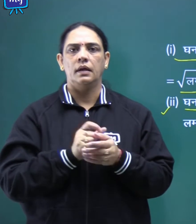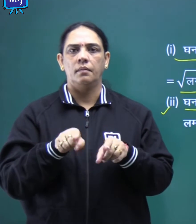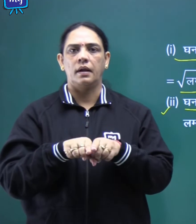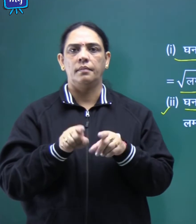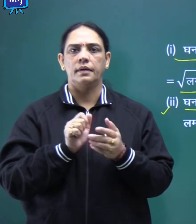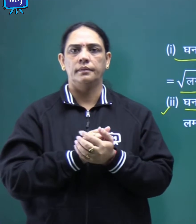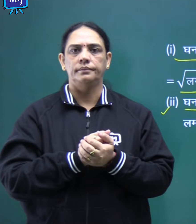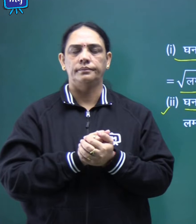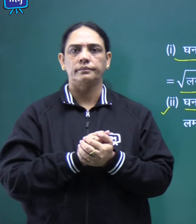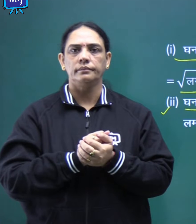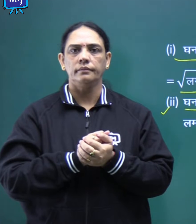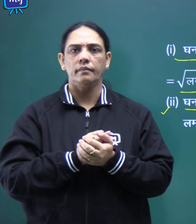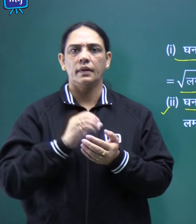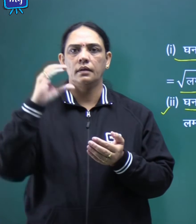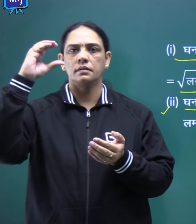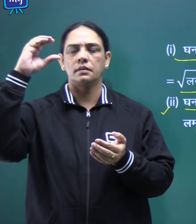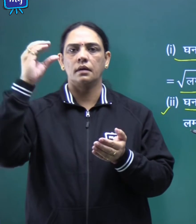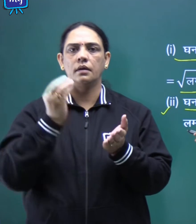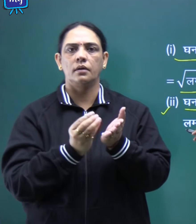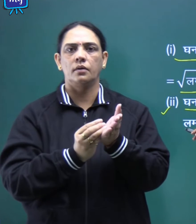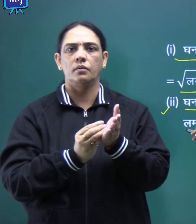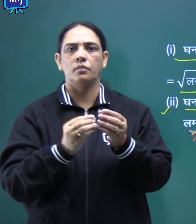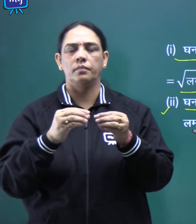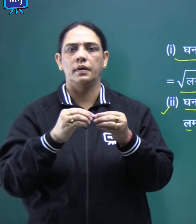बराबर घन में